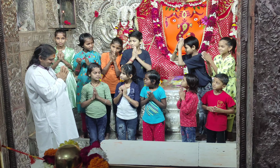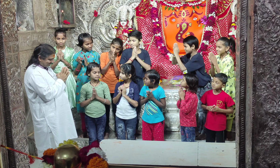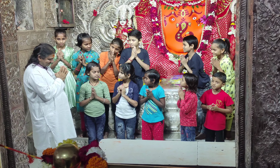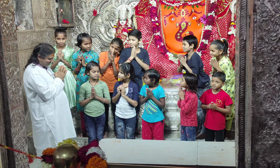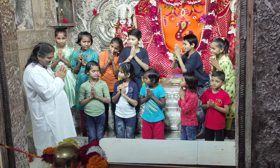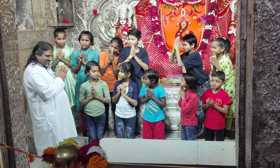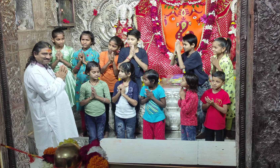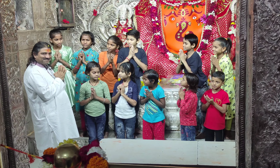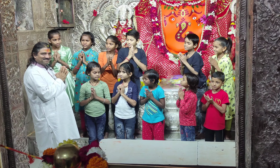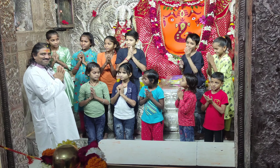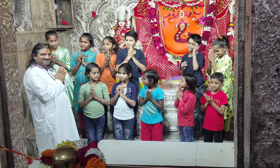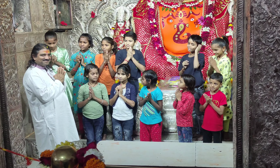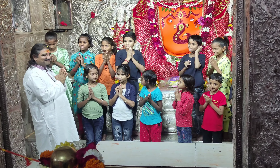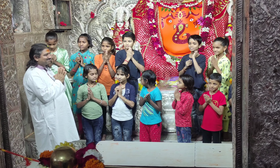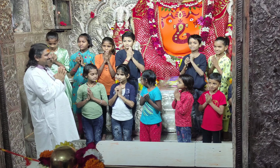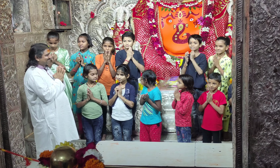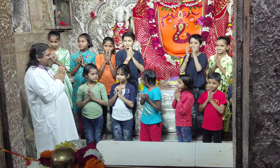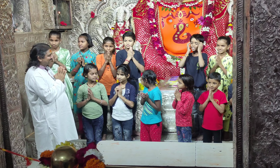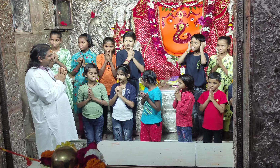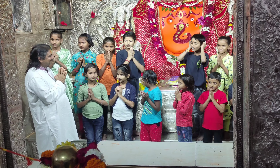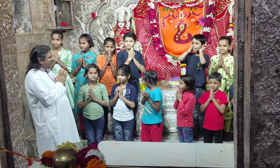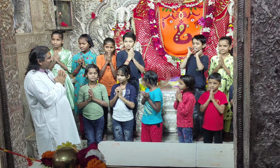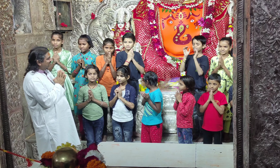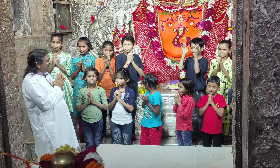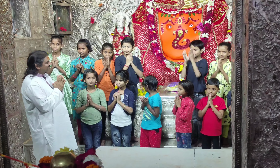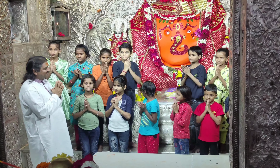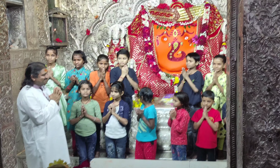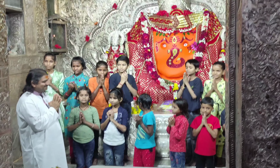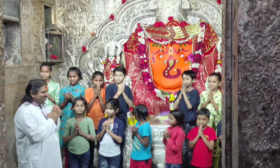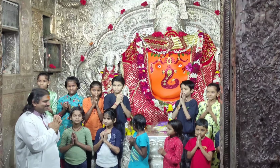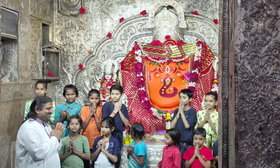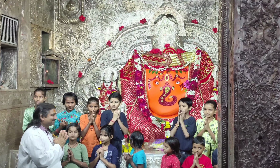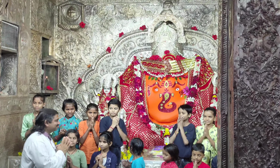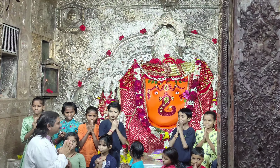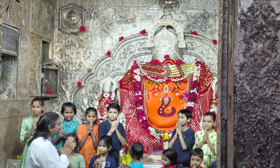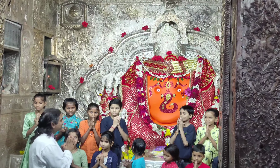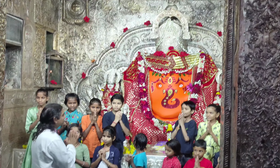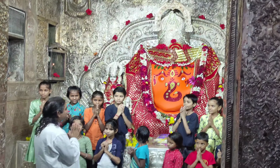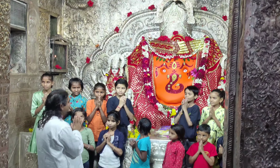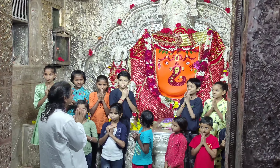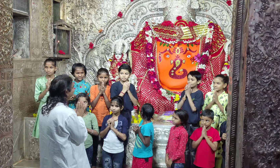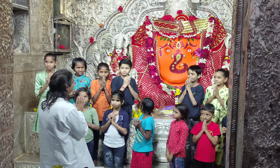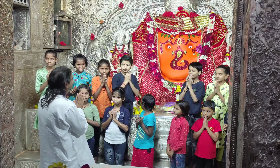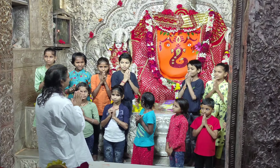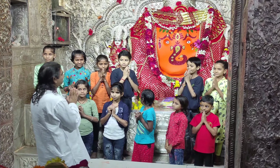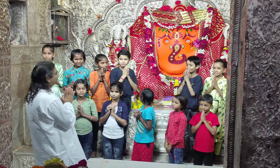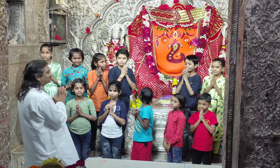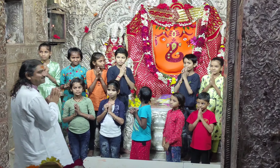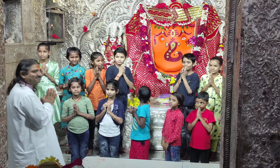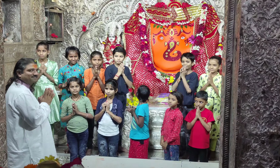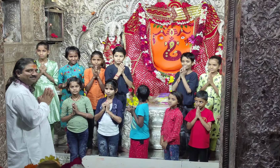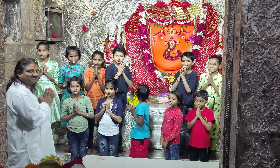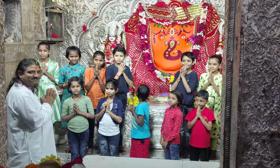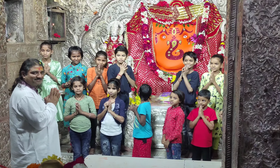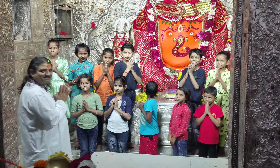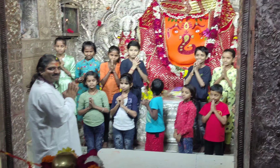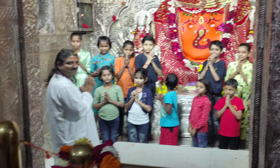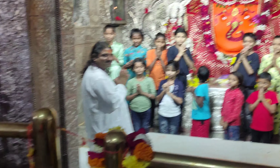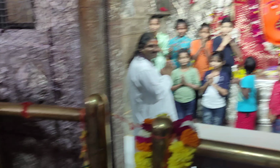आप पंडित जी को प्रणाम कर रहे हैं, पूरे मंदिर प्रशासन को, और हमारे साथ इधर भी लायंस क्लब ऑफ इंदौर शताब्दी